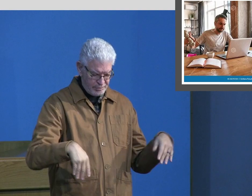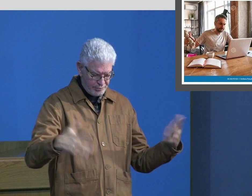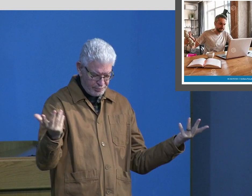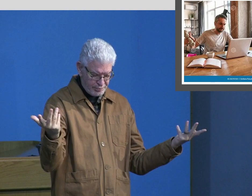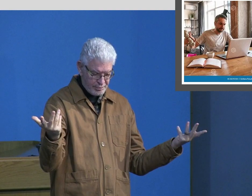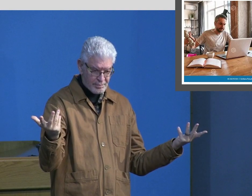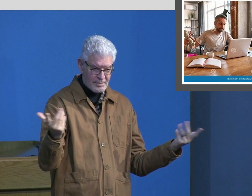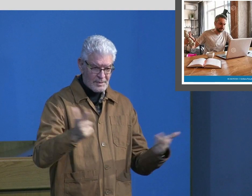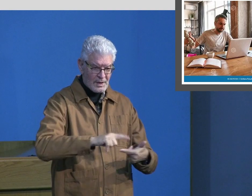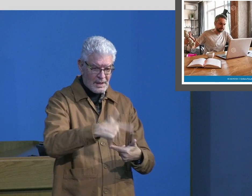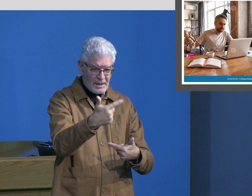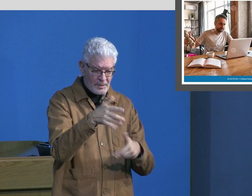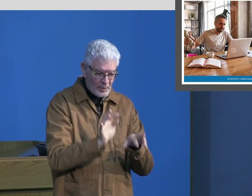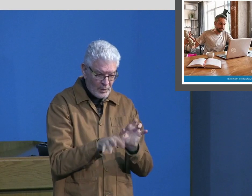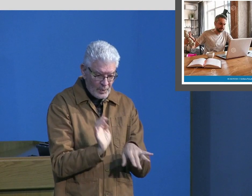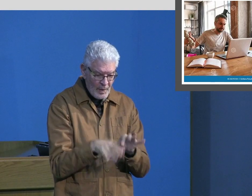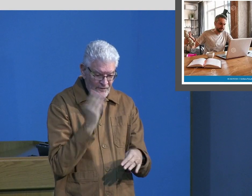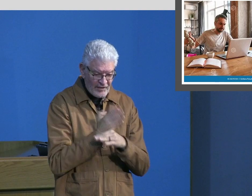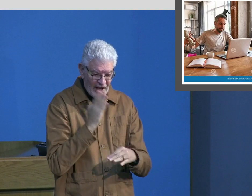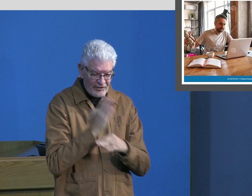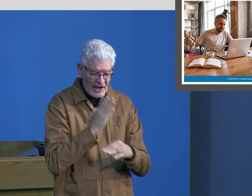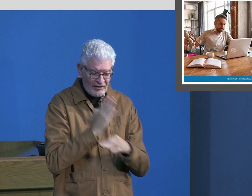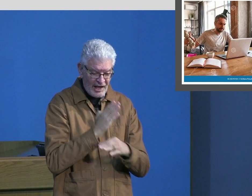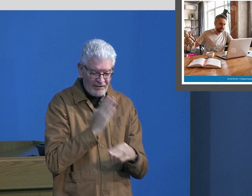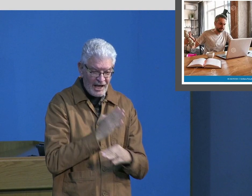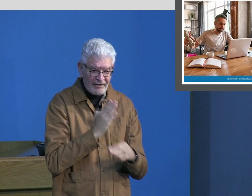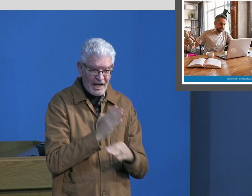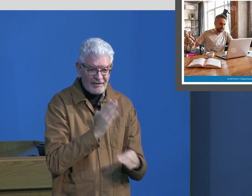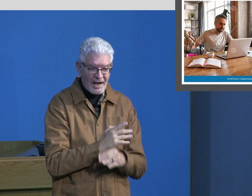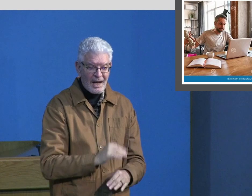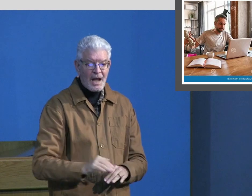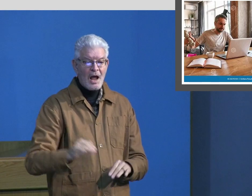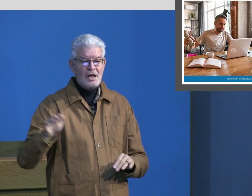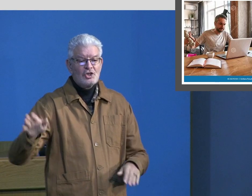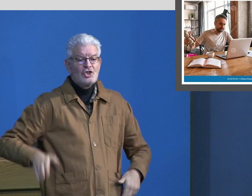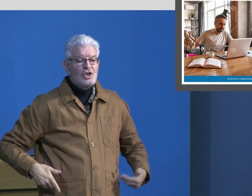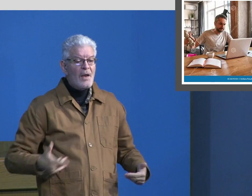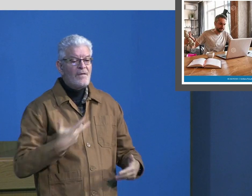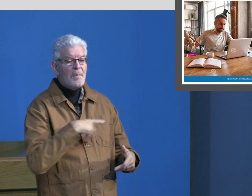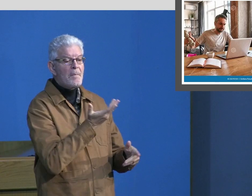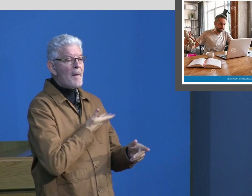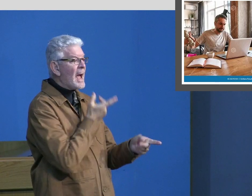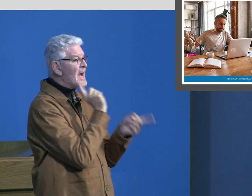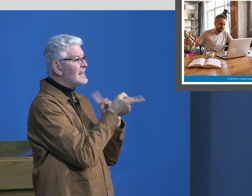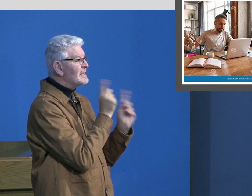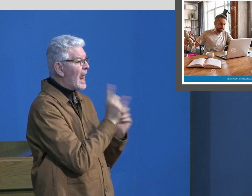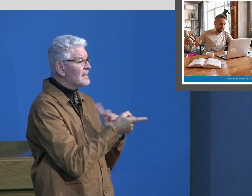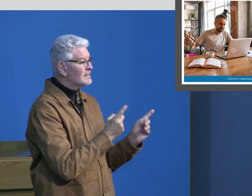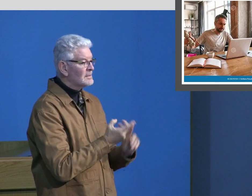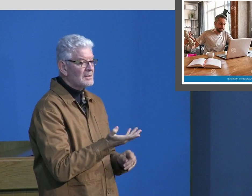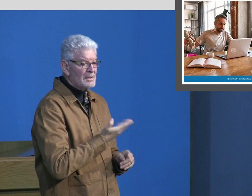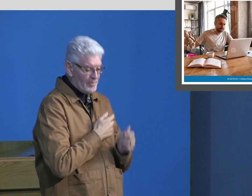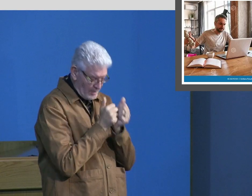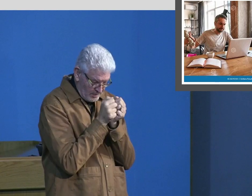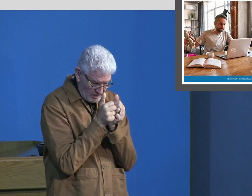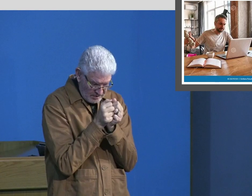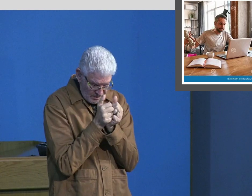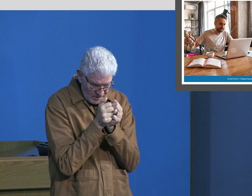Sien, hier is geen aandag wat aan 'n kind gegee word nie. Rekenaars, werk, seun wil met pappa praat, pappa is op